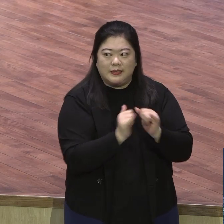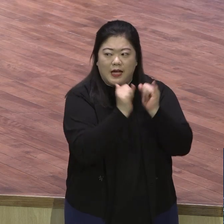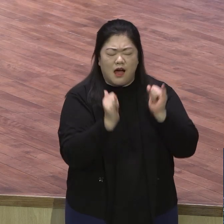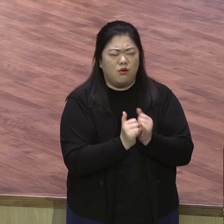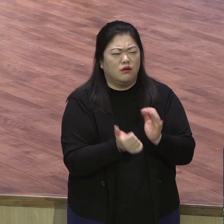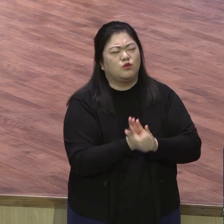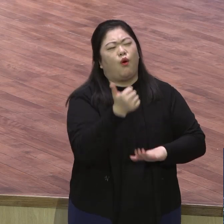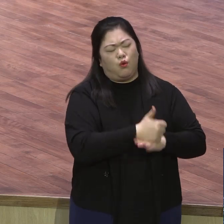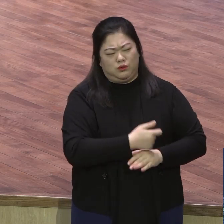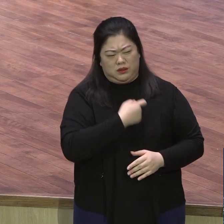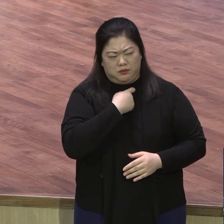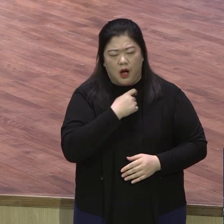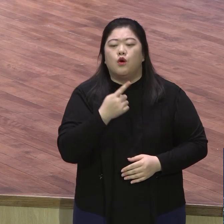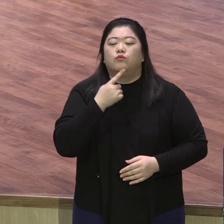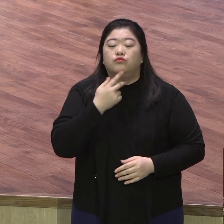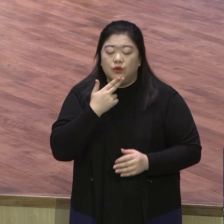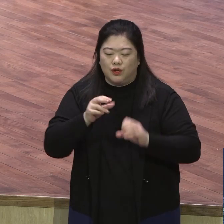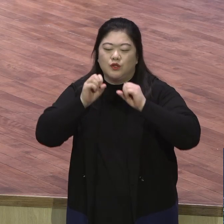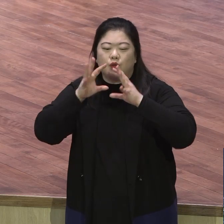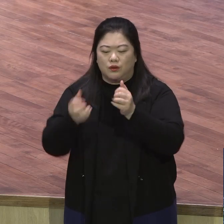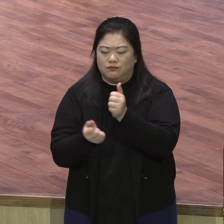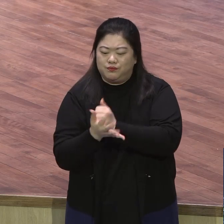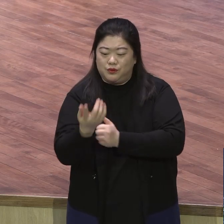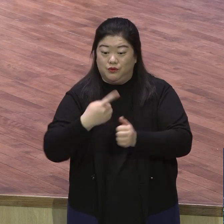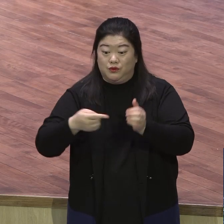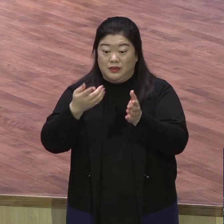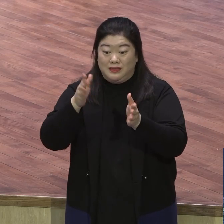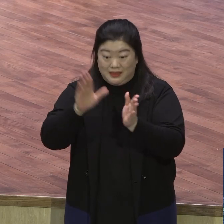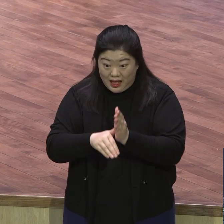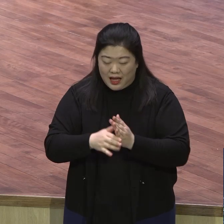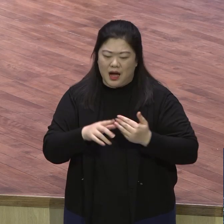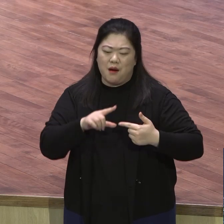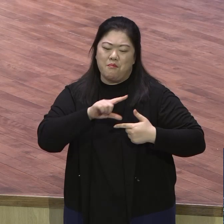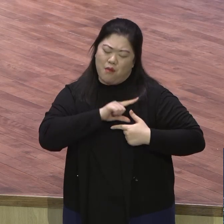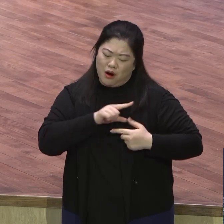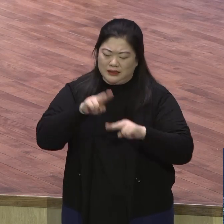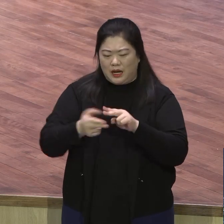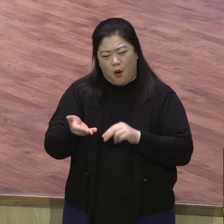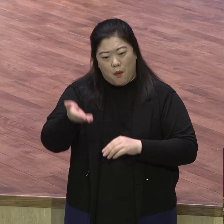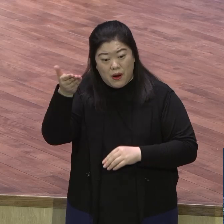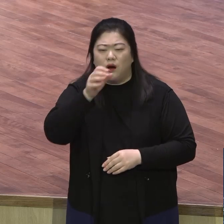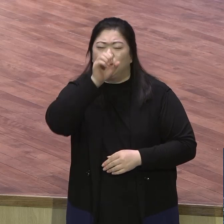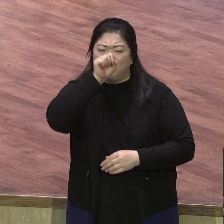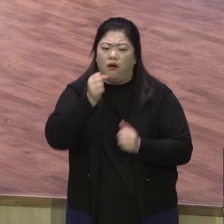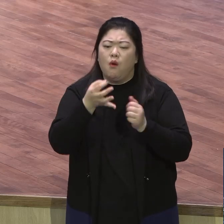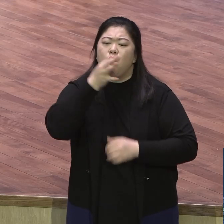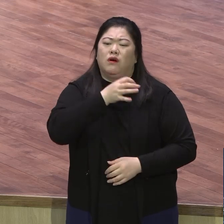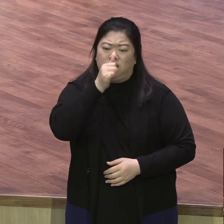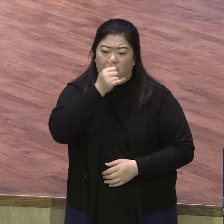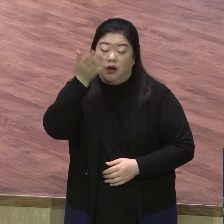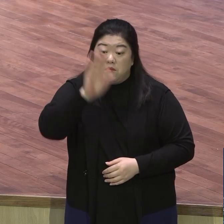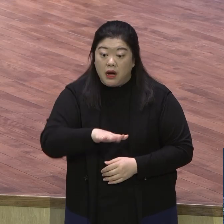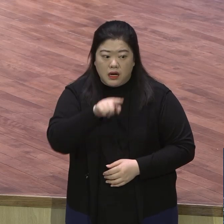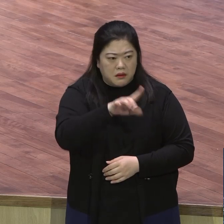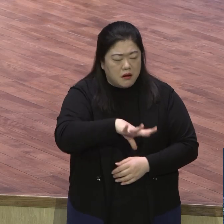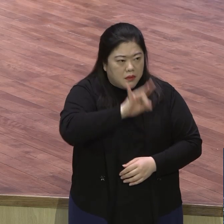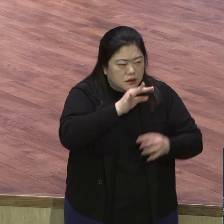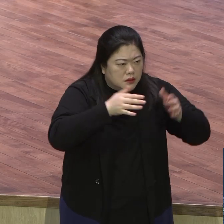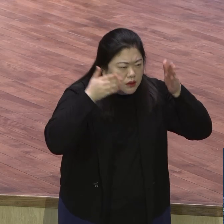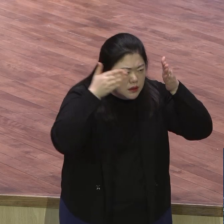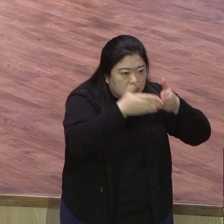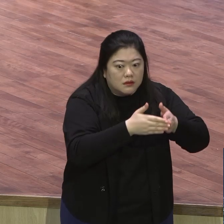복음을 위해서 우리가 성공도 해야 되겠지만 세상을 사랑하면 안 된다면 세상을 사랑하며 돈을 사랑하며 일만하게 뿌리다 그랬다고요.